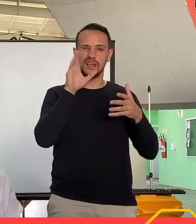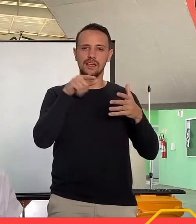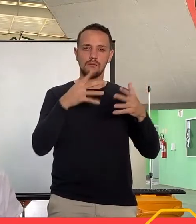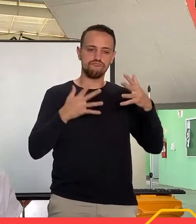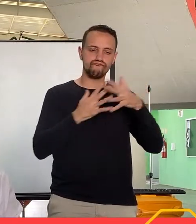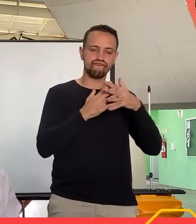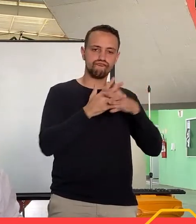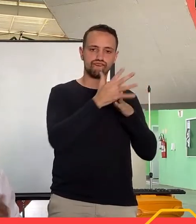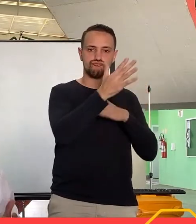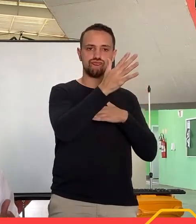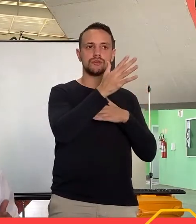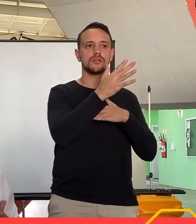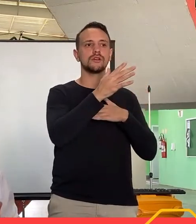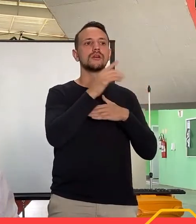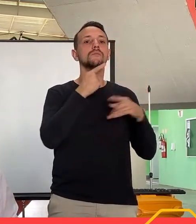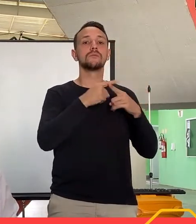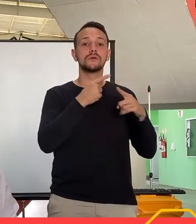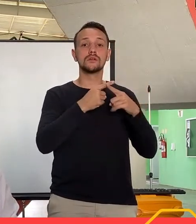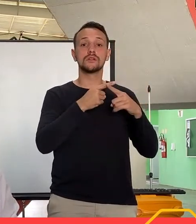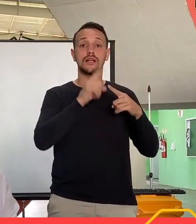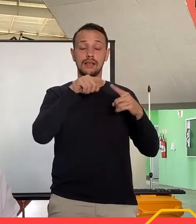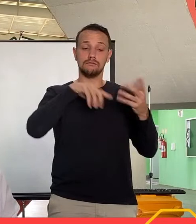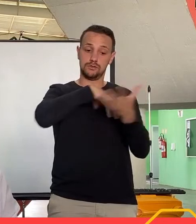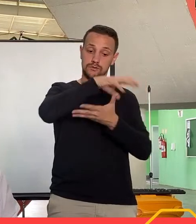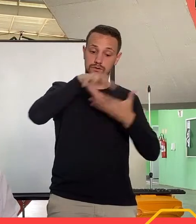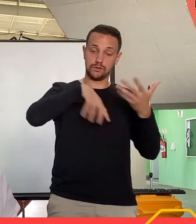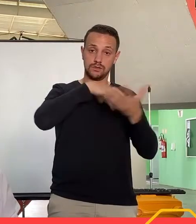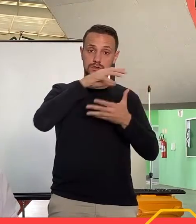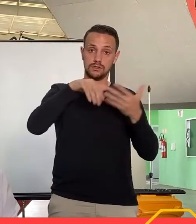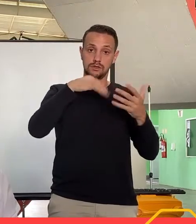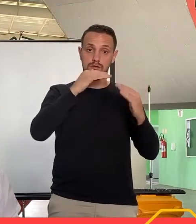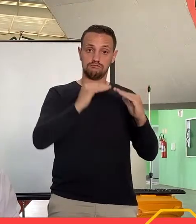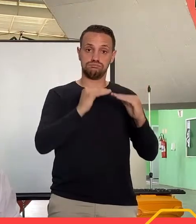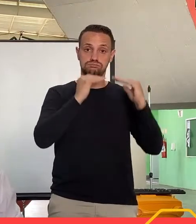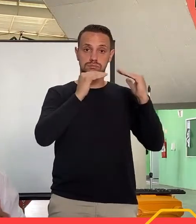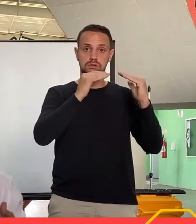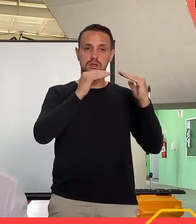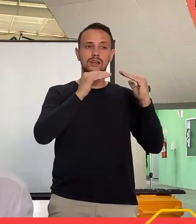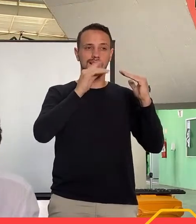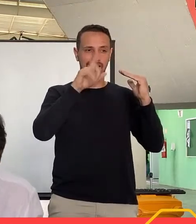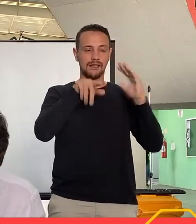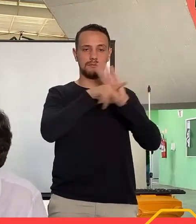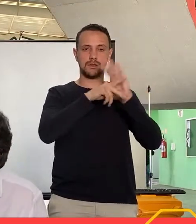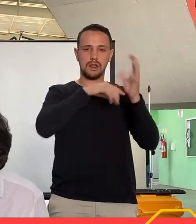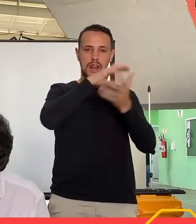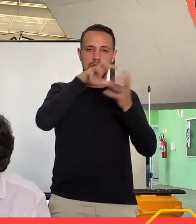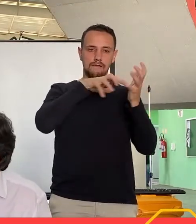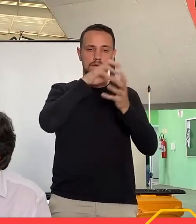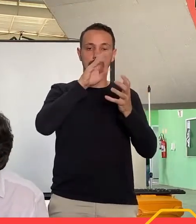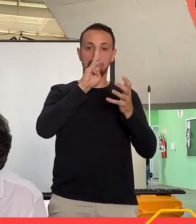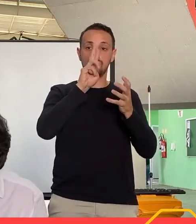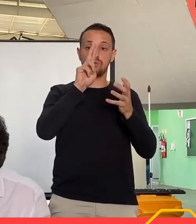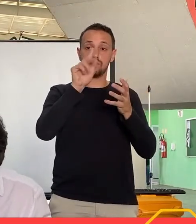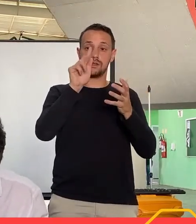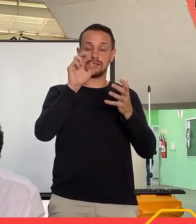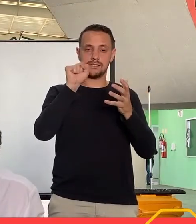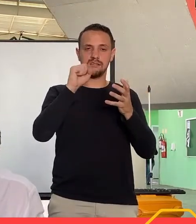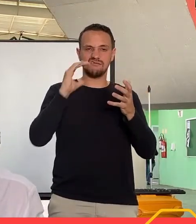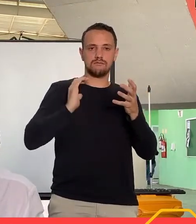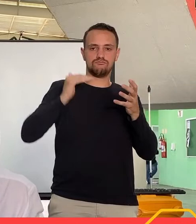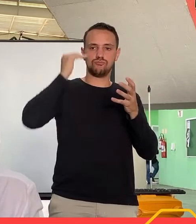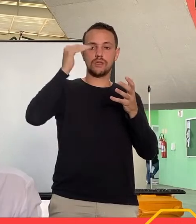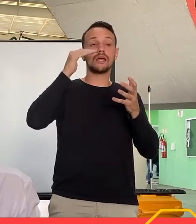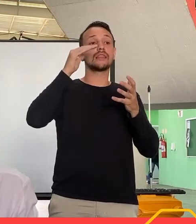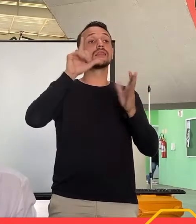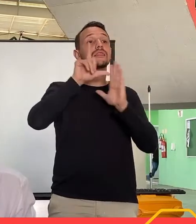disruptiva depois das revoluções burguesas, e a partir delas é que essas jornadas ganham um